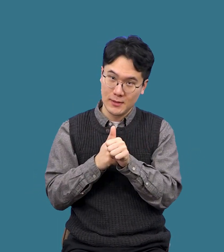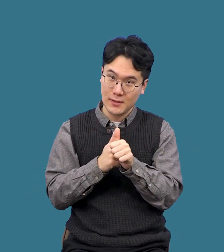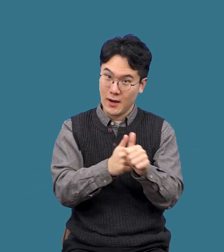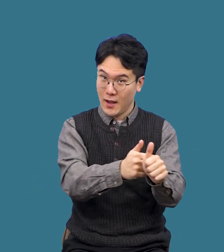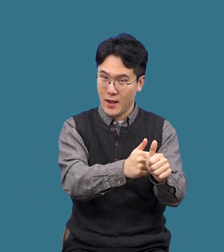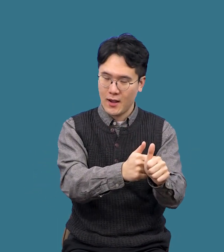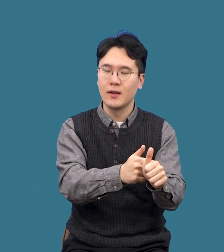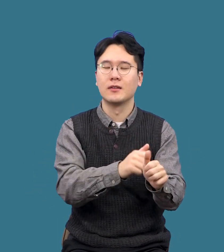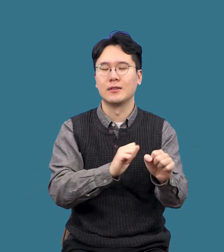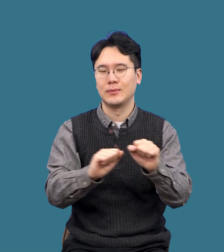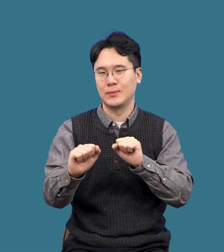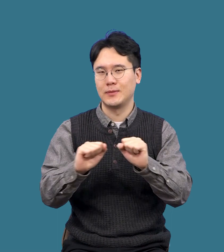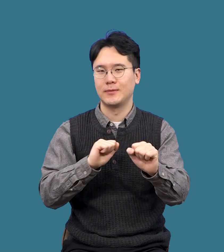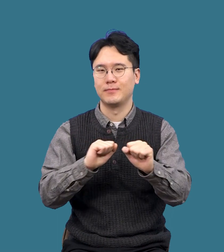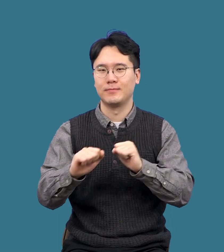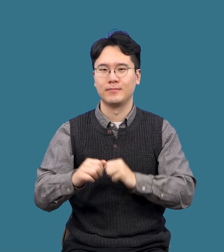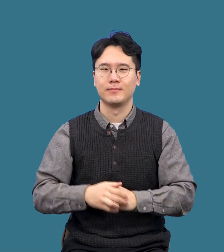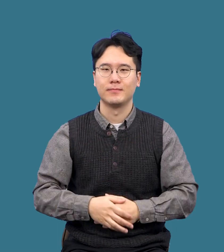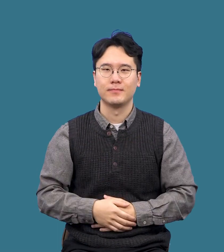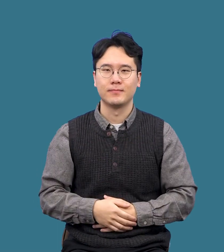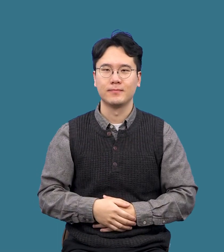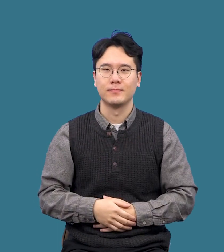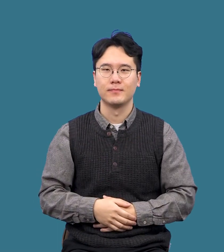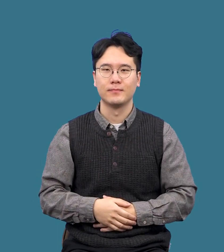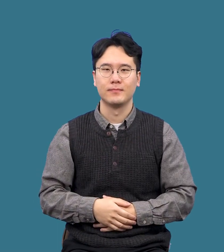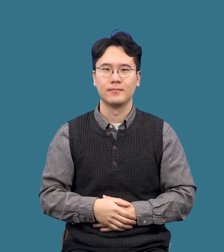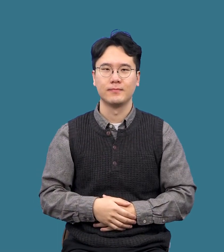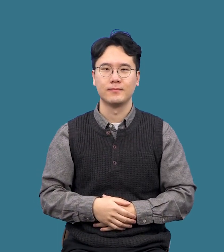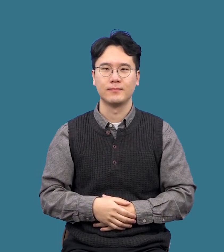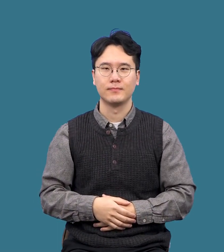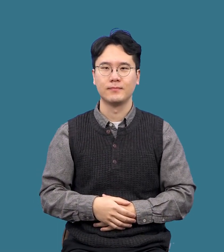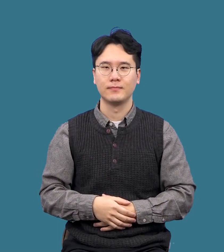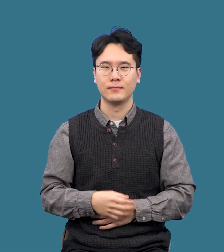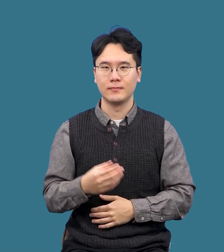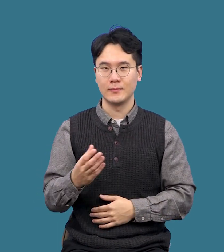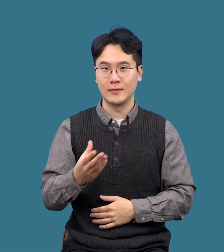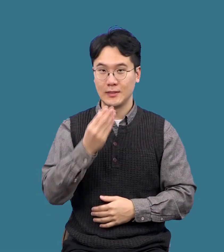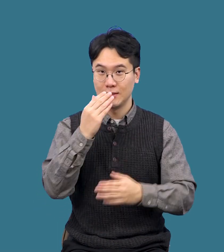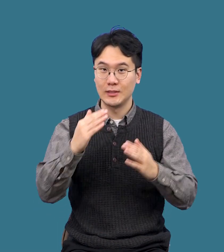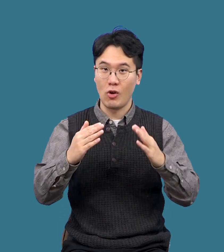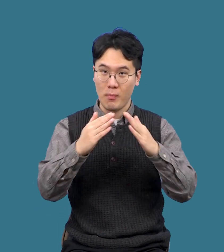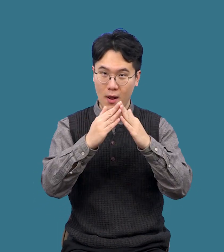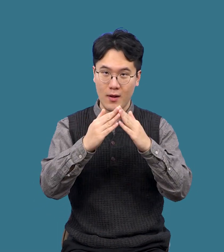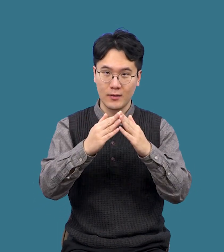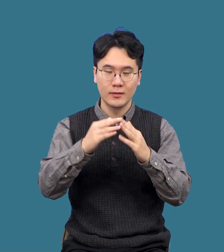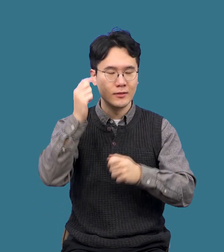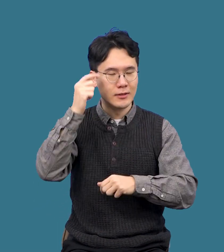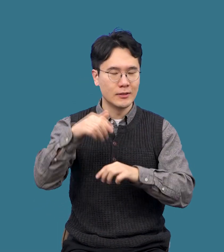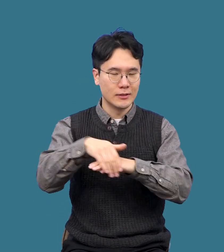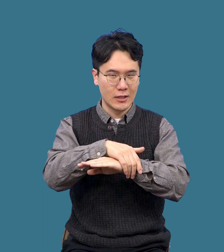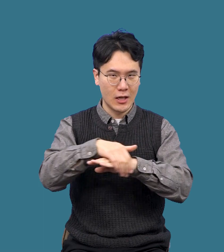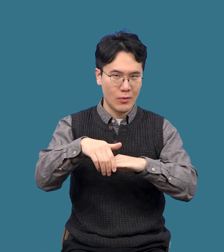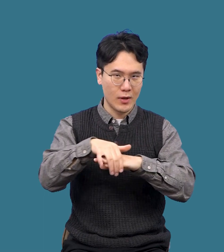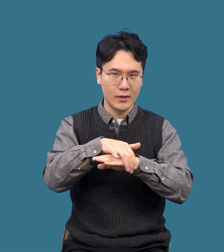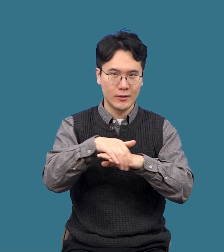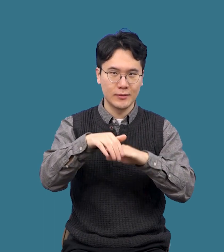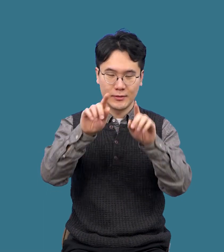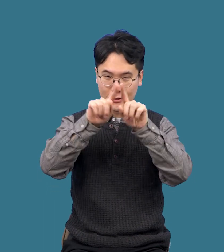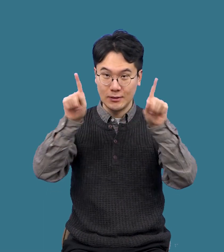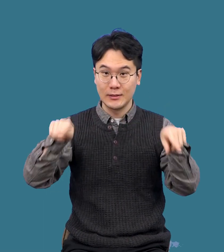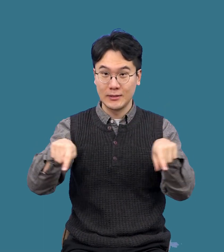한 것입니다. 이 성막 설계 도면을 우리는 몇 번도 볼 때 잘 익히시기